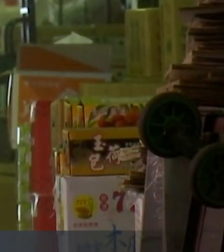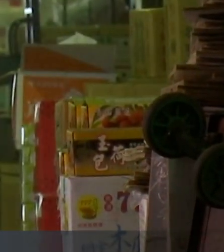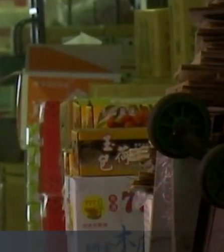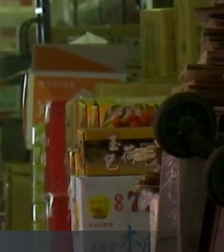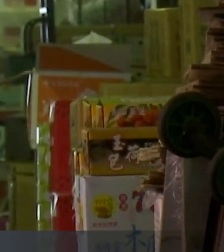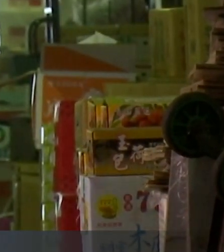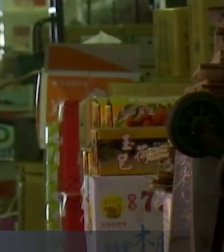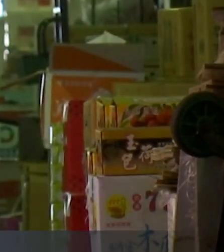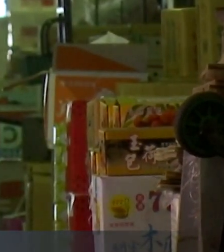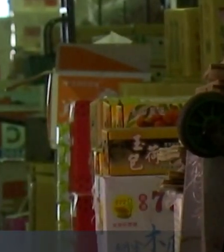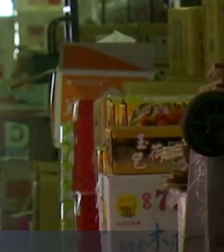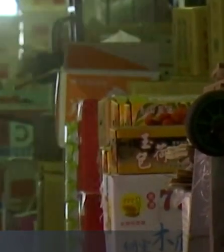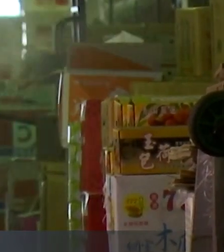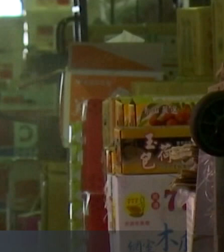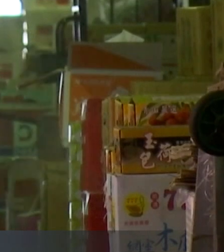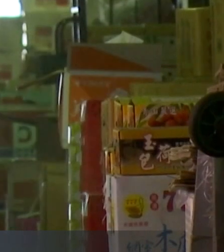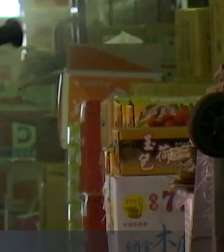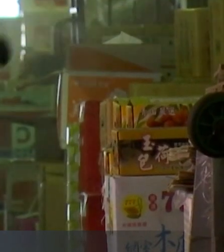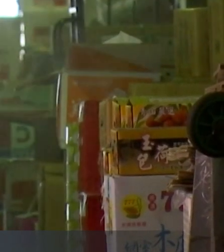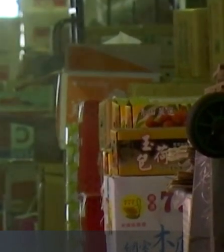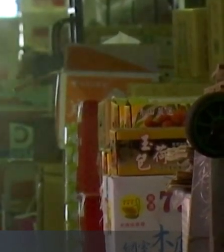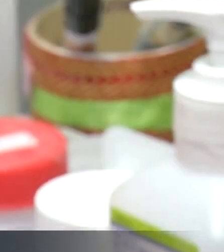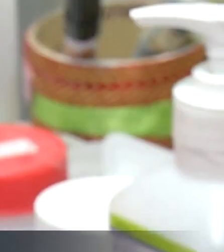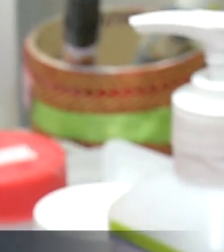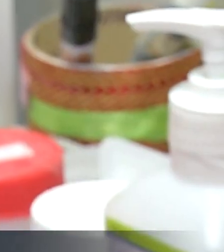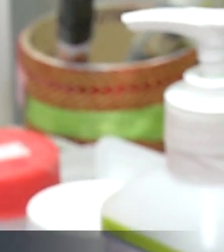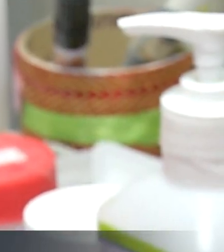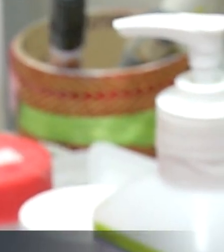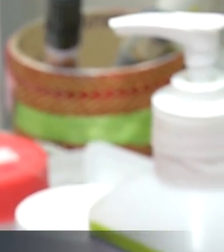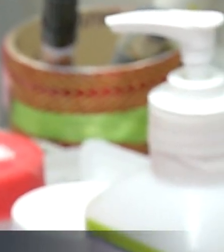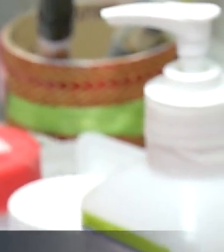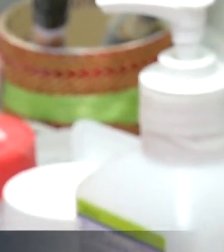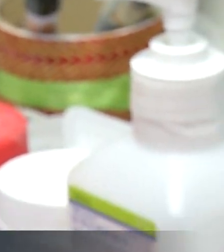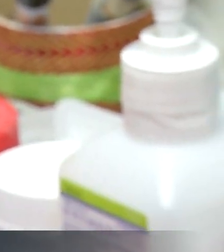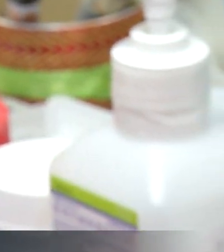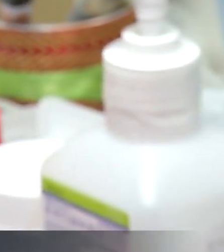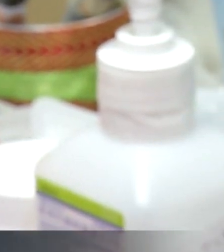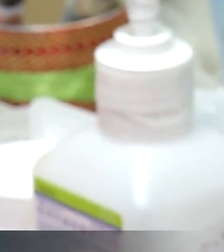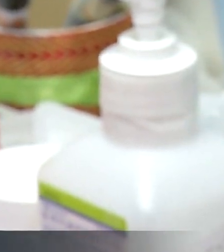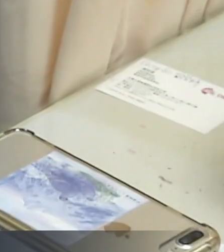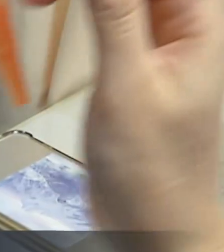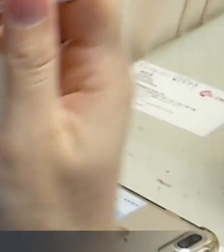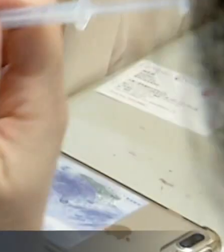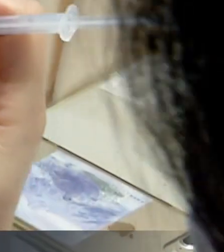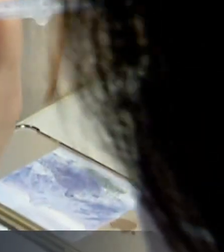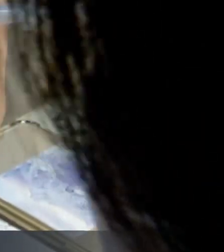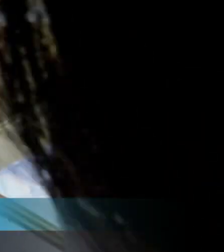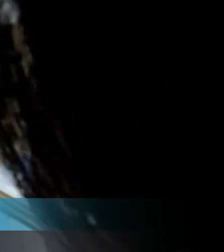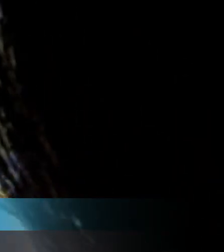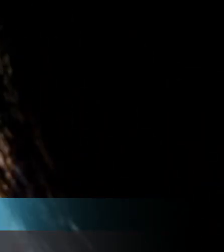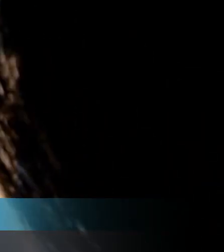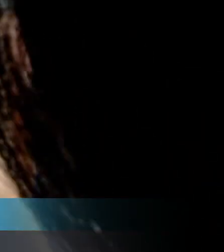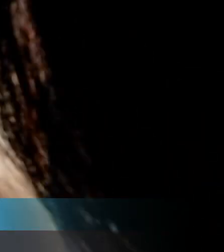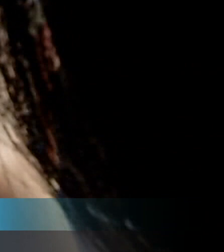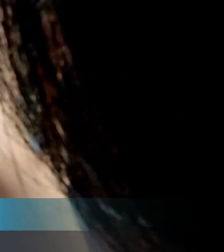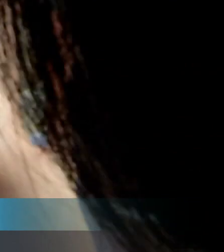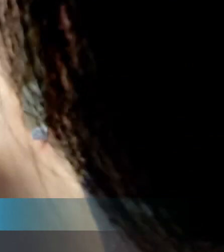理完毕，也认为60岁以上都是打疫苗完毕后有机会解封。 他说，如果我们真的60岁以上全部打疫